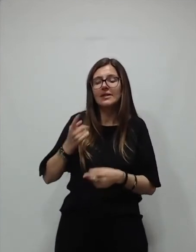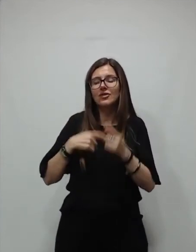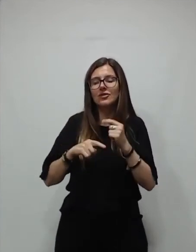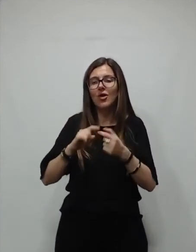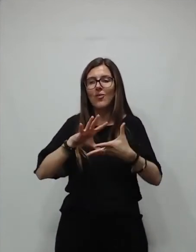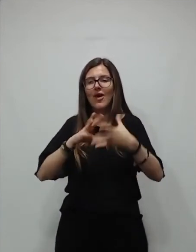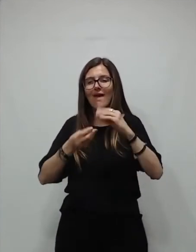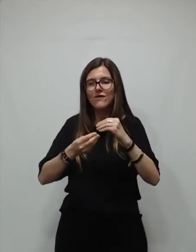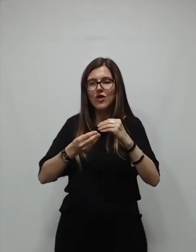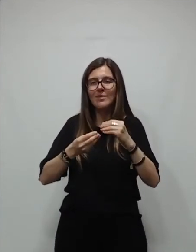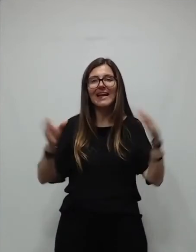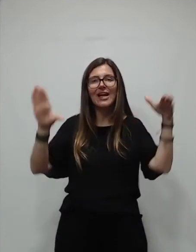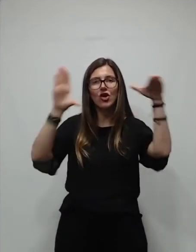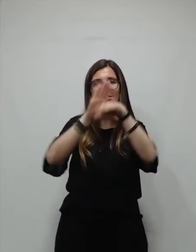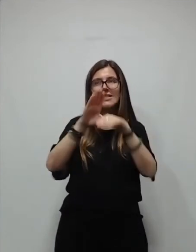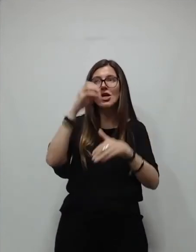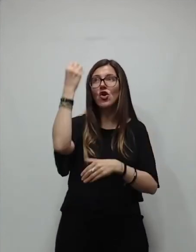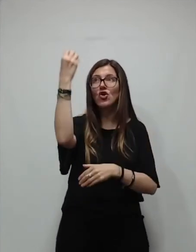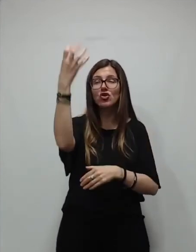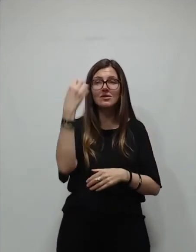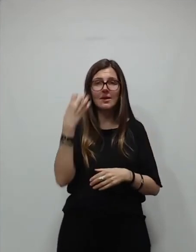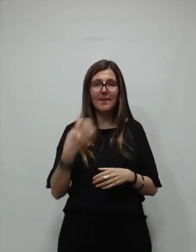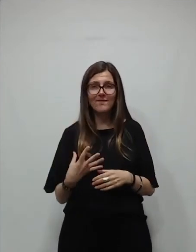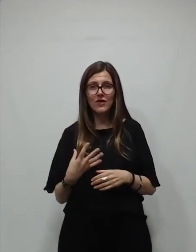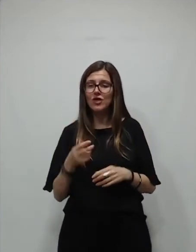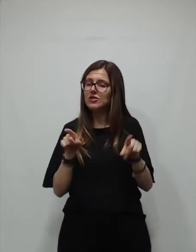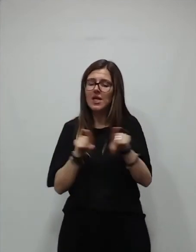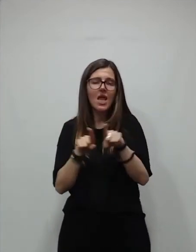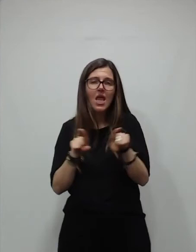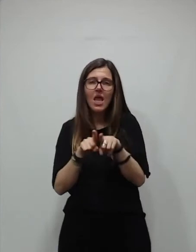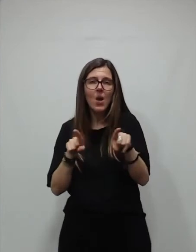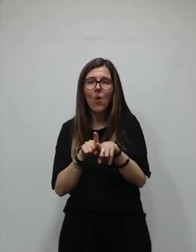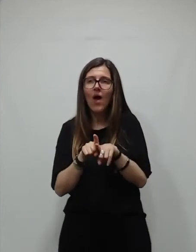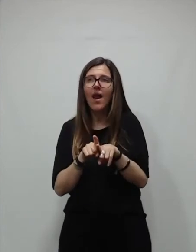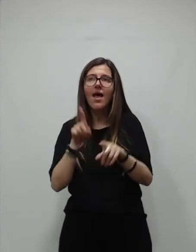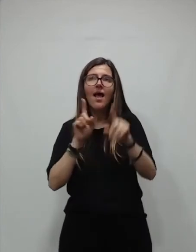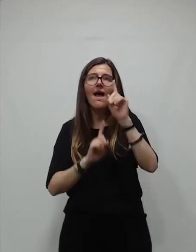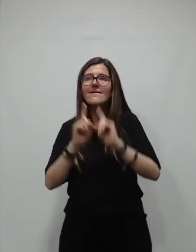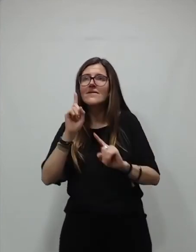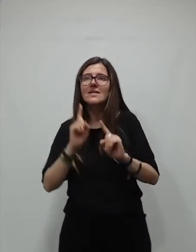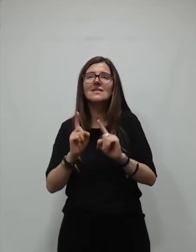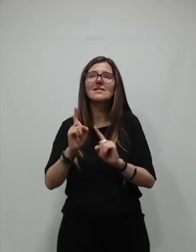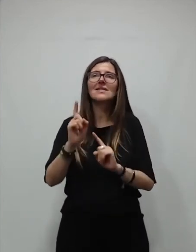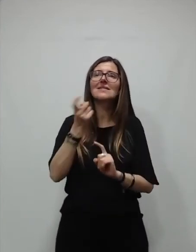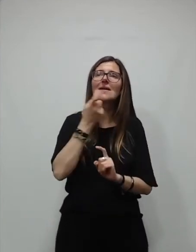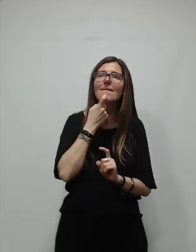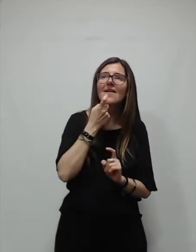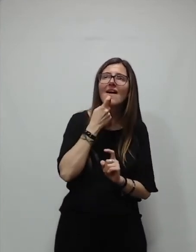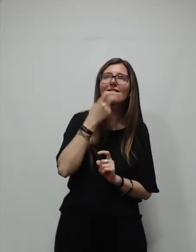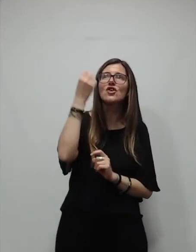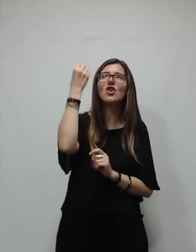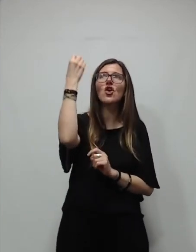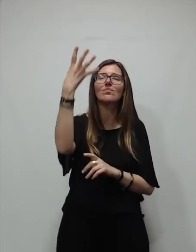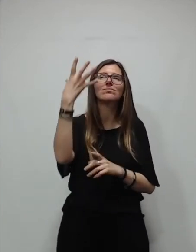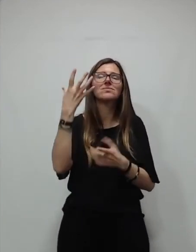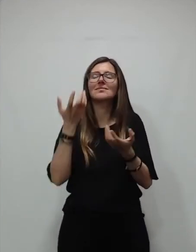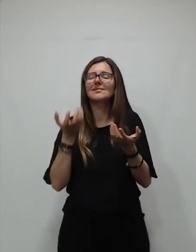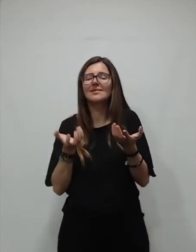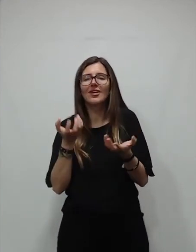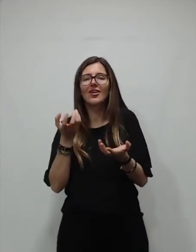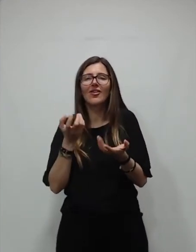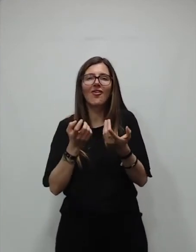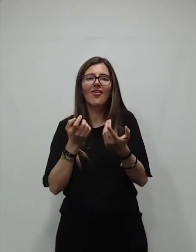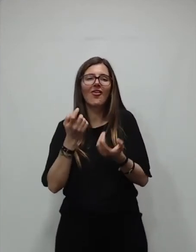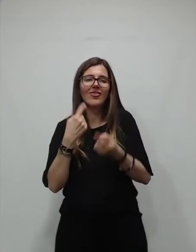Hola, Agustina, ¿cómo estás? Muy bien. ¿Y ustedes? Bien, muy bien. Qué